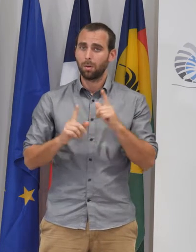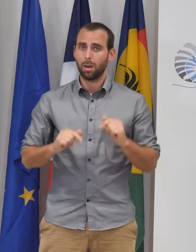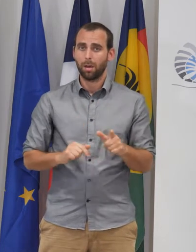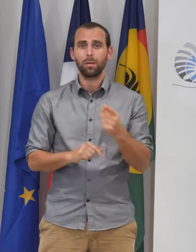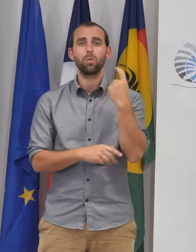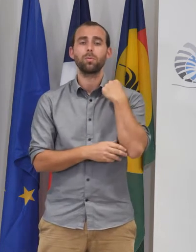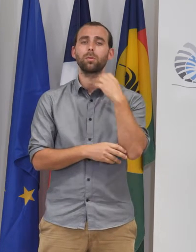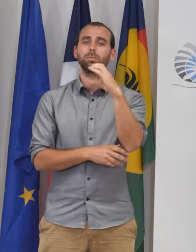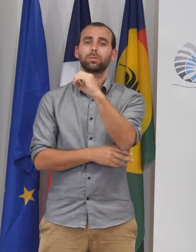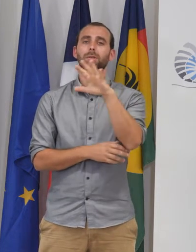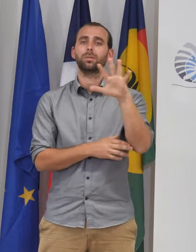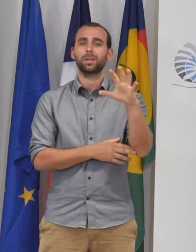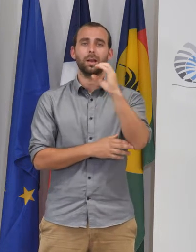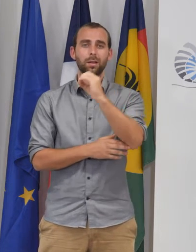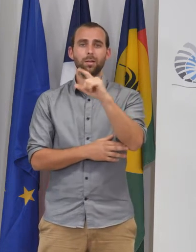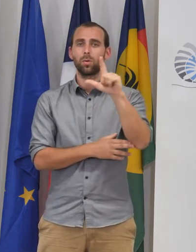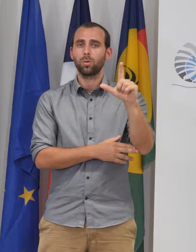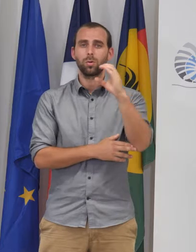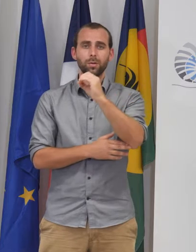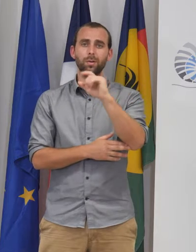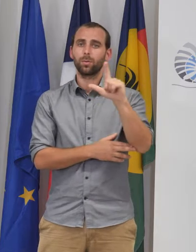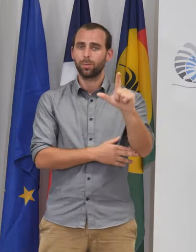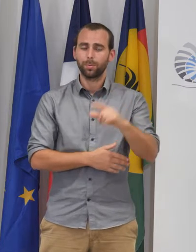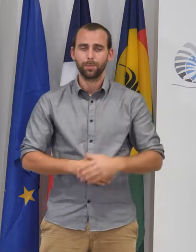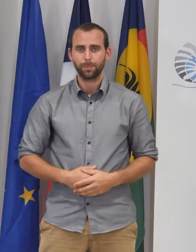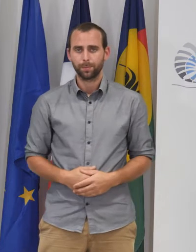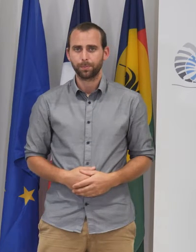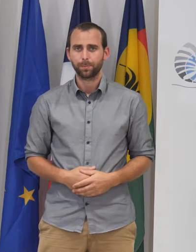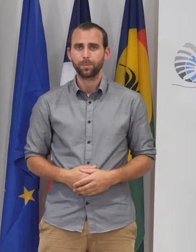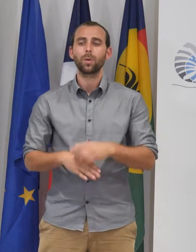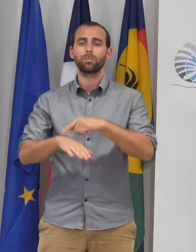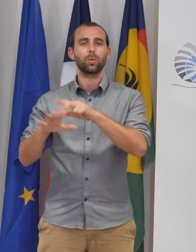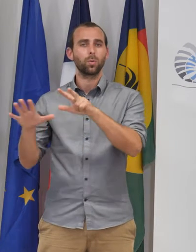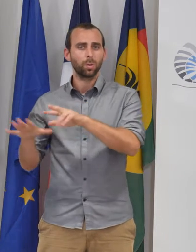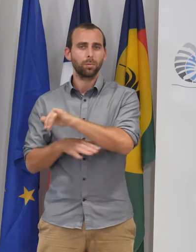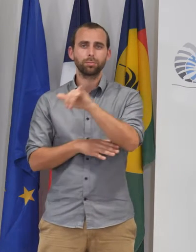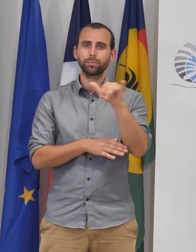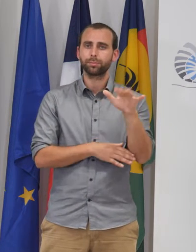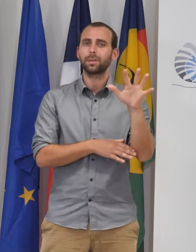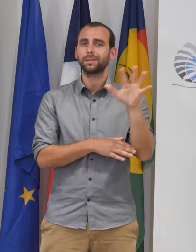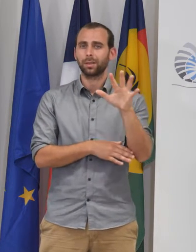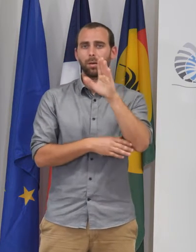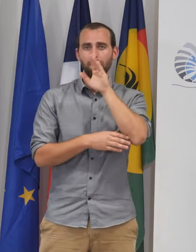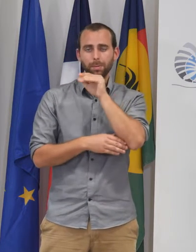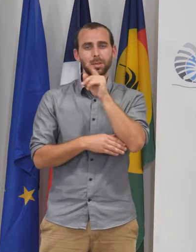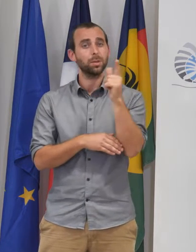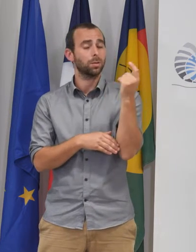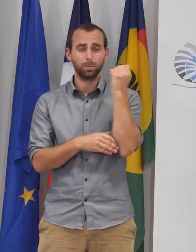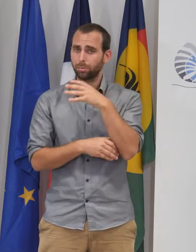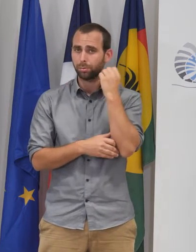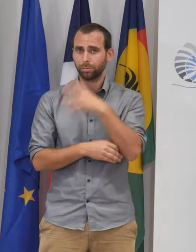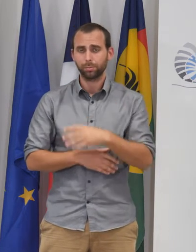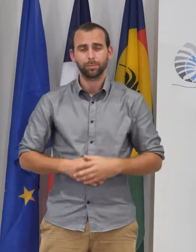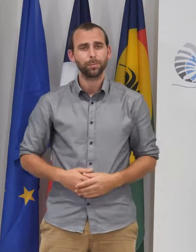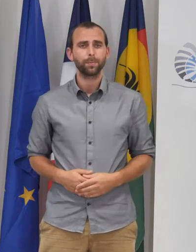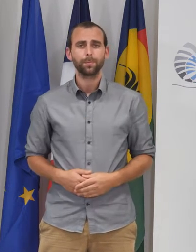le 05 02 02, de 8h à 17h, 7 jours sur 7. Les